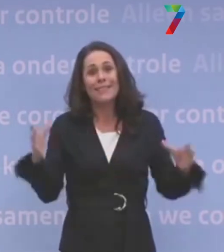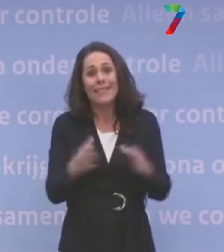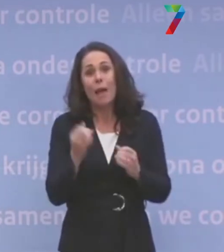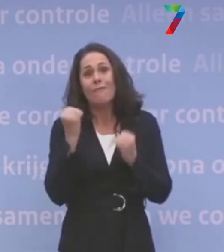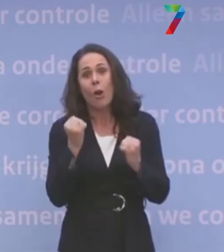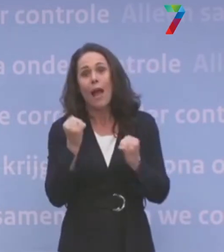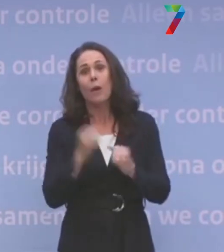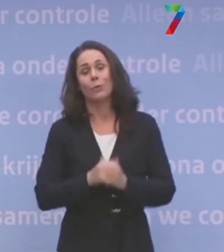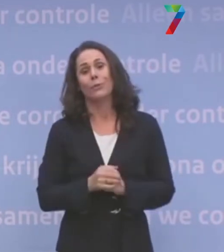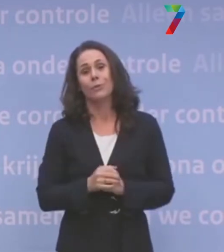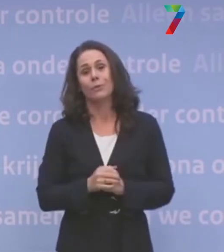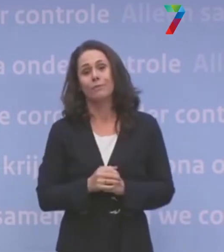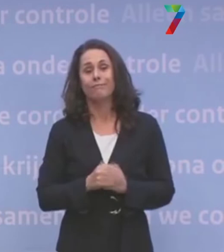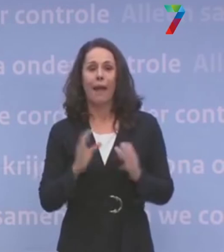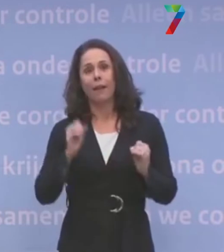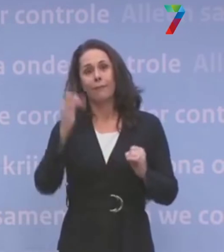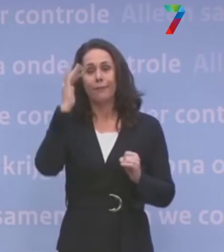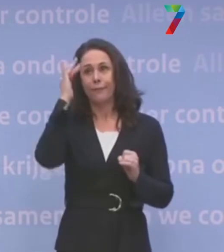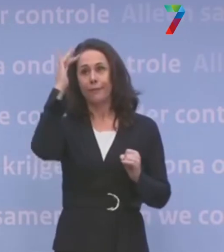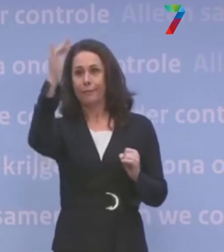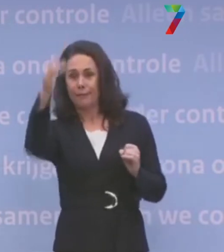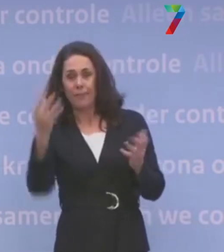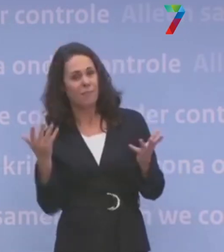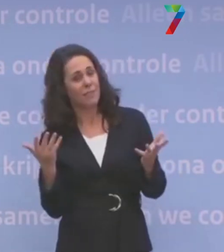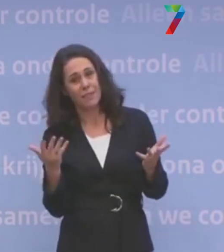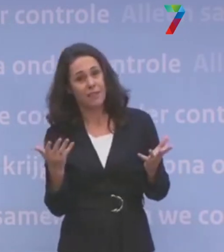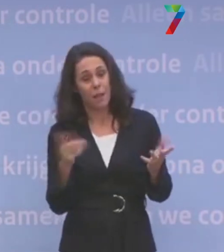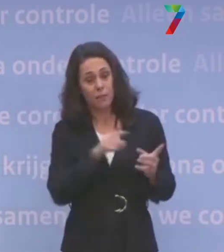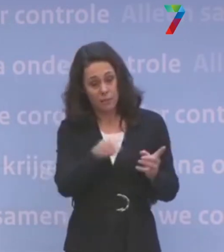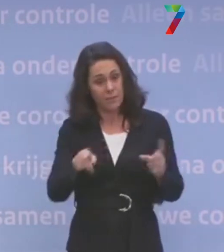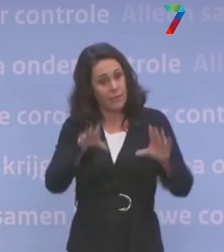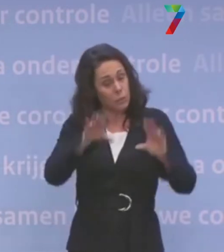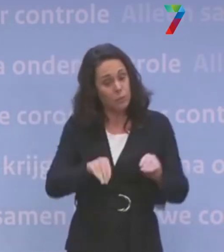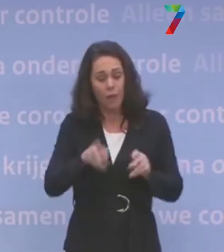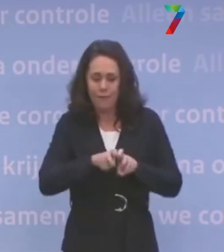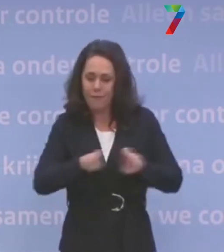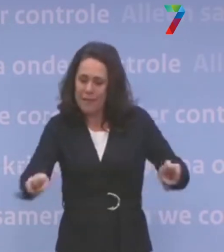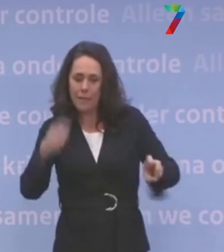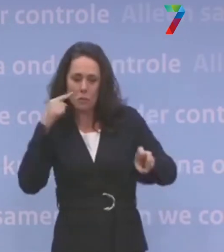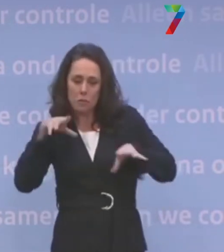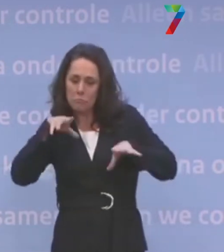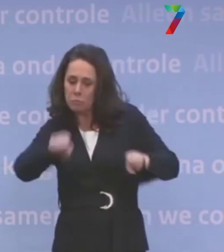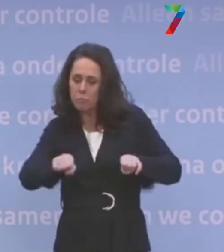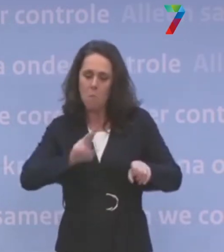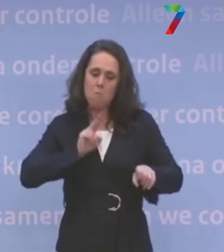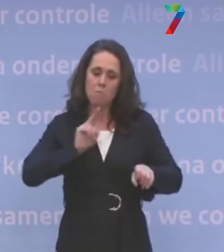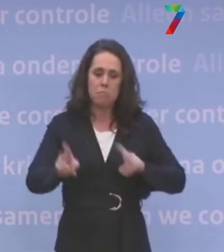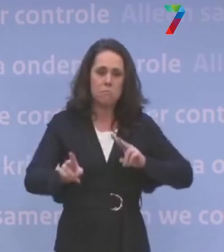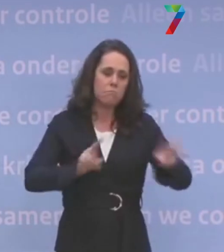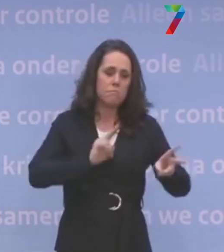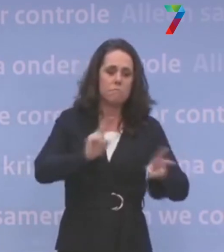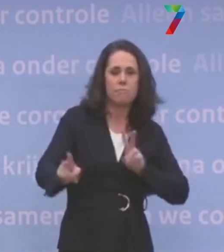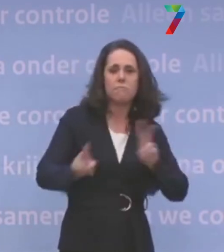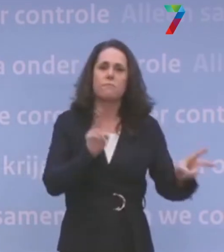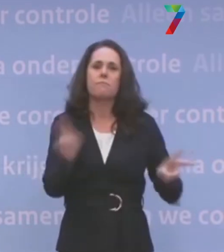we kunnen er heel filosofisch over doen, maar uiteindelijk als we dat niet doen, dan zal dat virus elke kans aangrijpen om over te springen van de ene